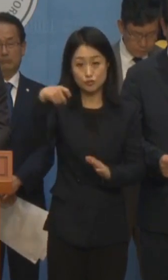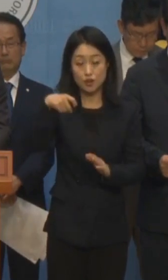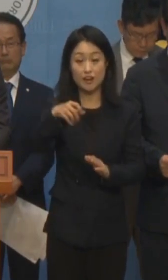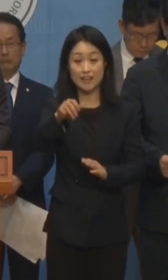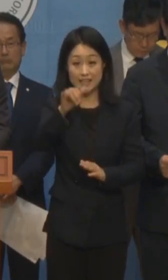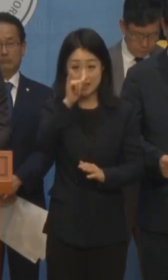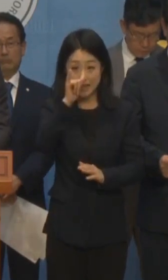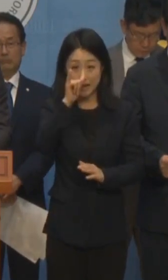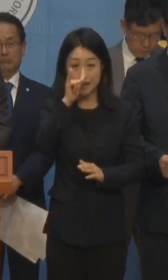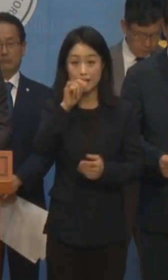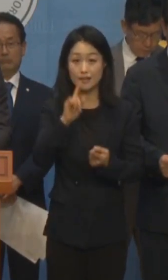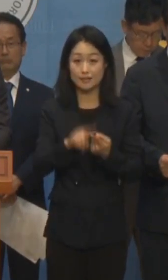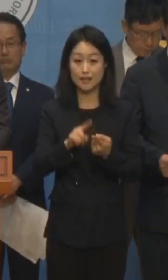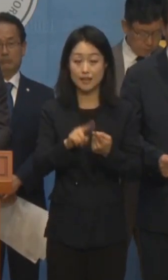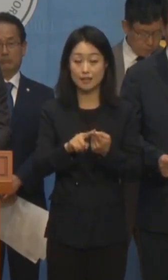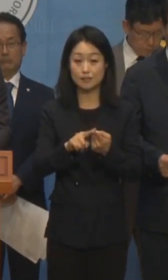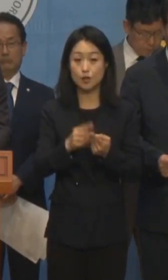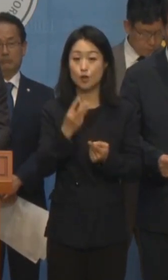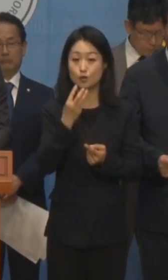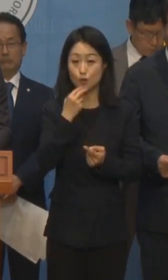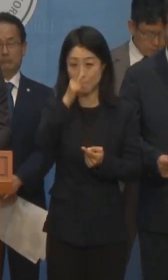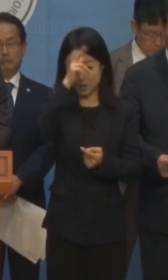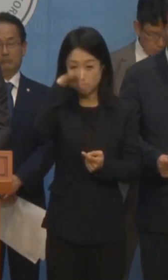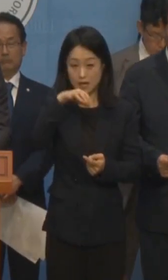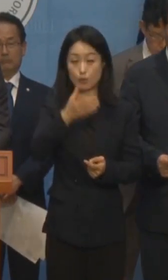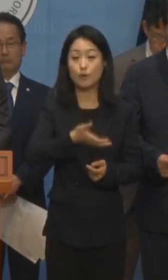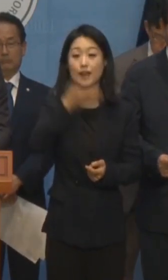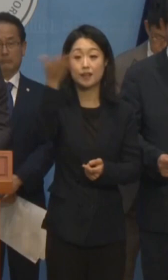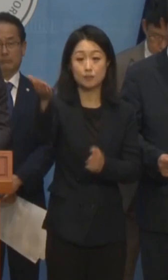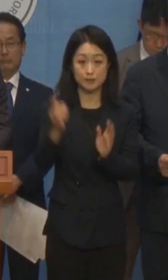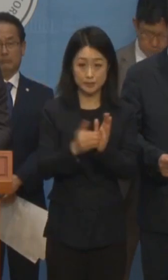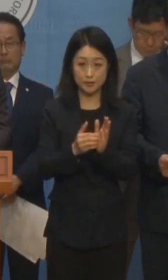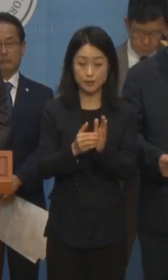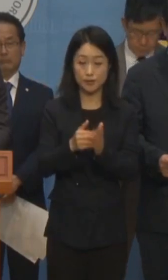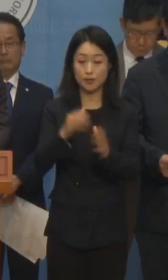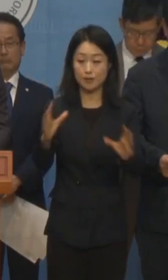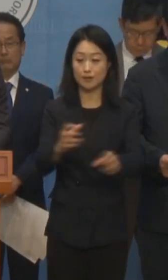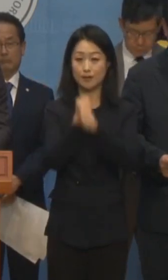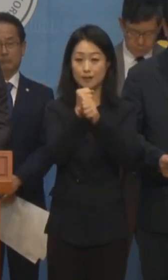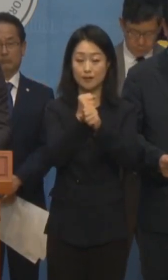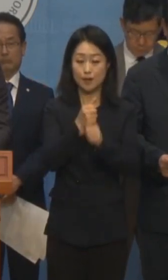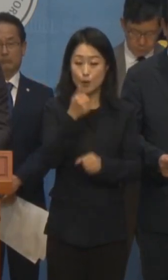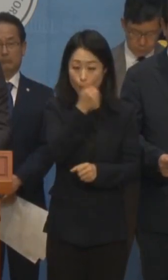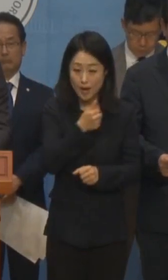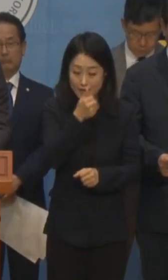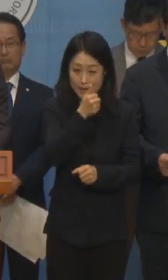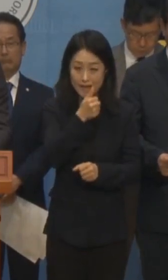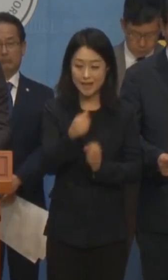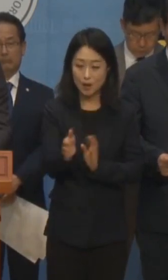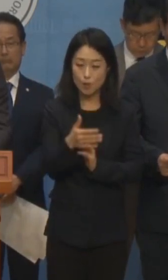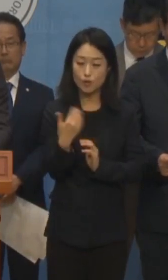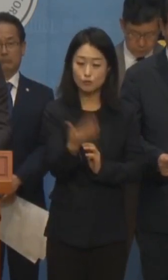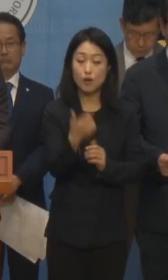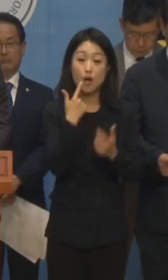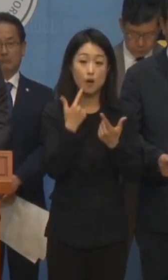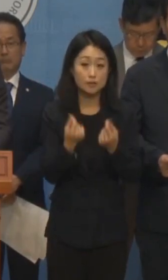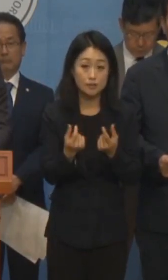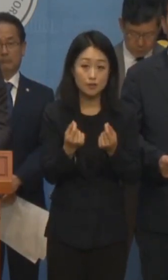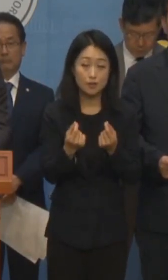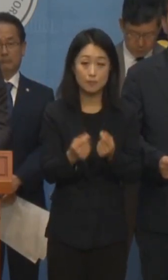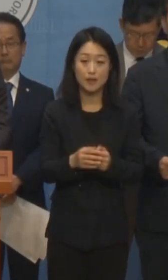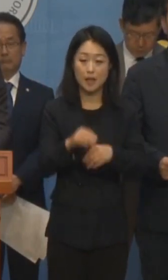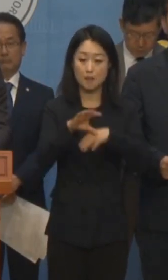범죄로 보인다며 서울지방경찰청에 넘겼다. 결국 고양이한테 생선을 맡기듯